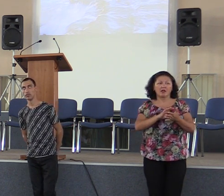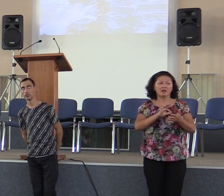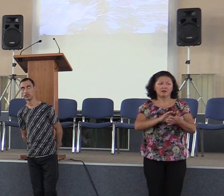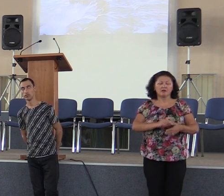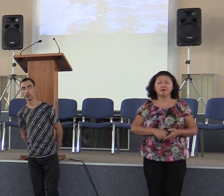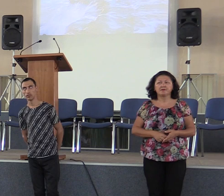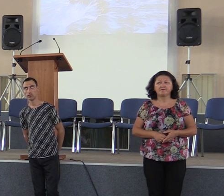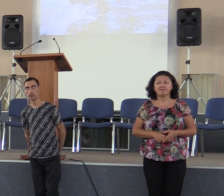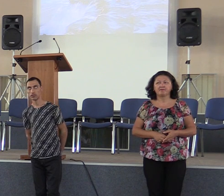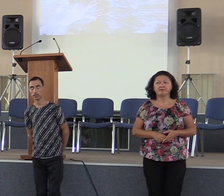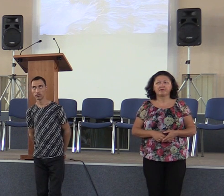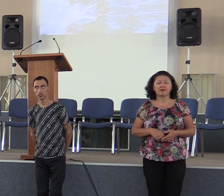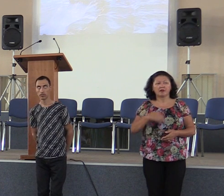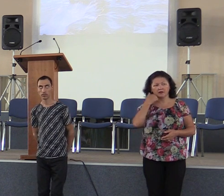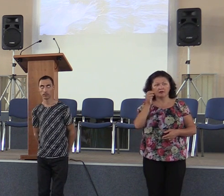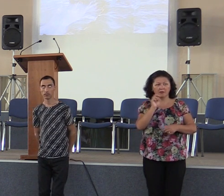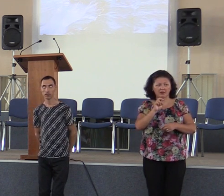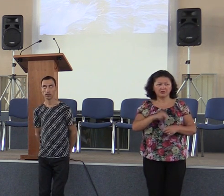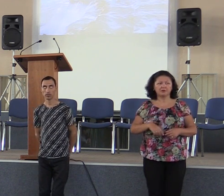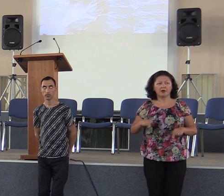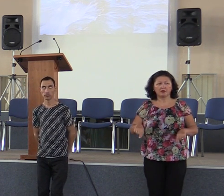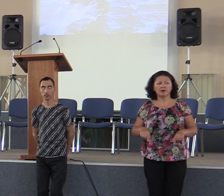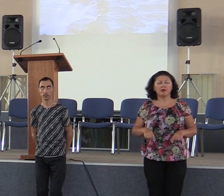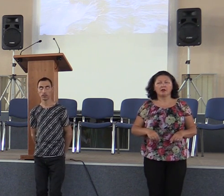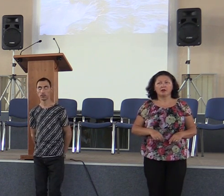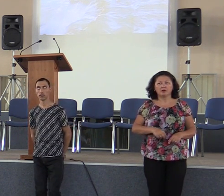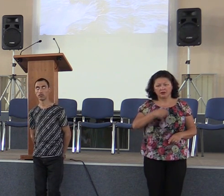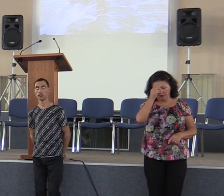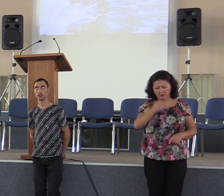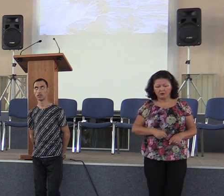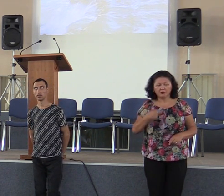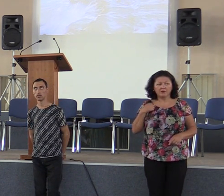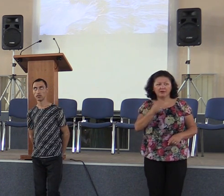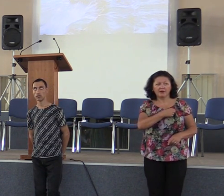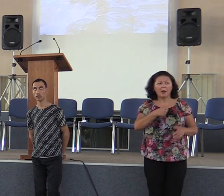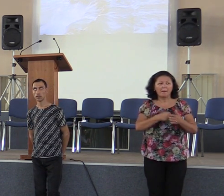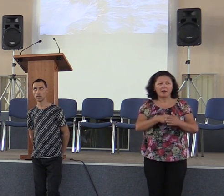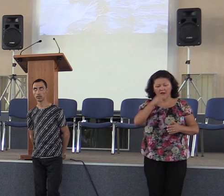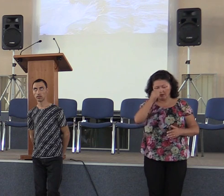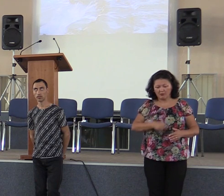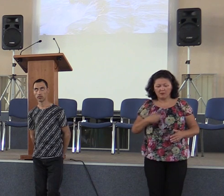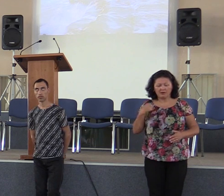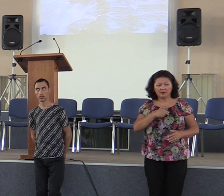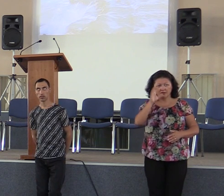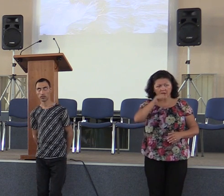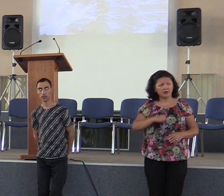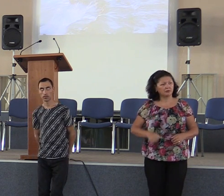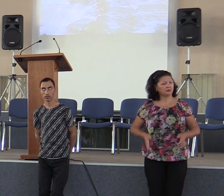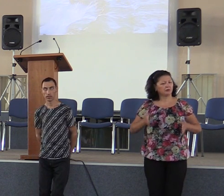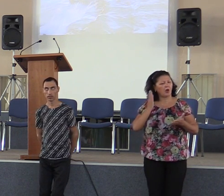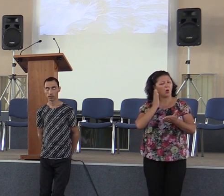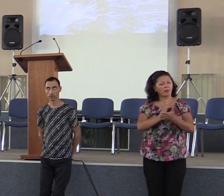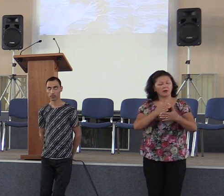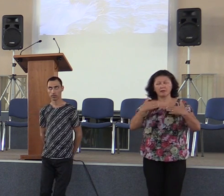fiecare tabără, de duminică până vineri, seara, mă simt foarte, foarte stăpân pe mine,